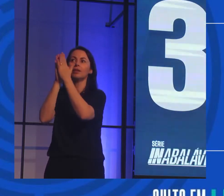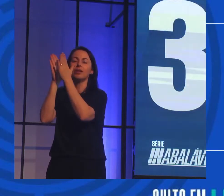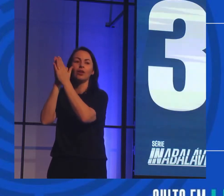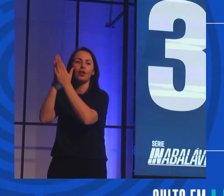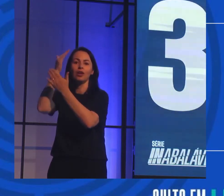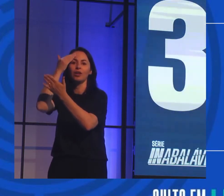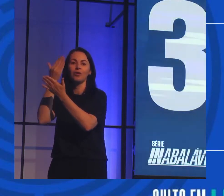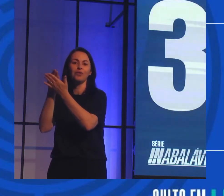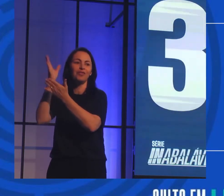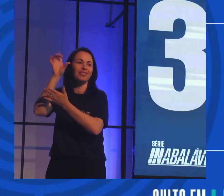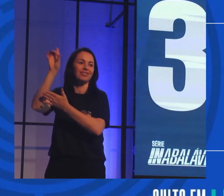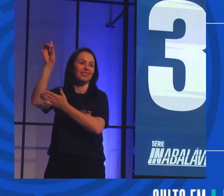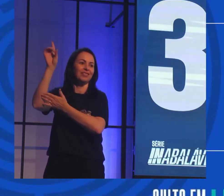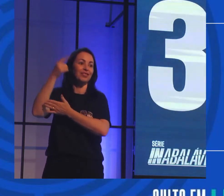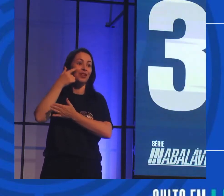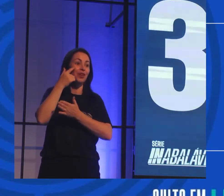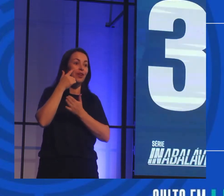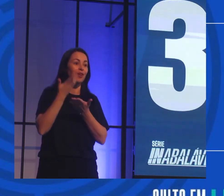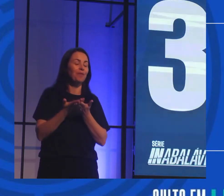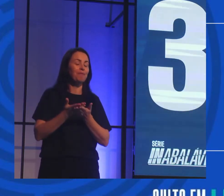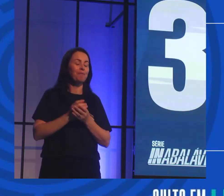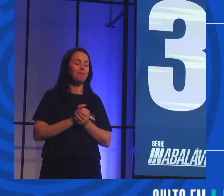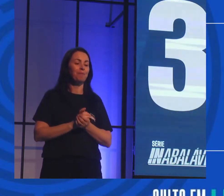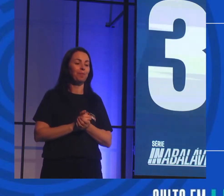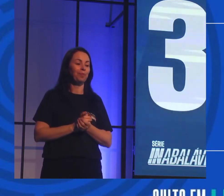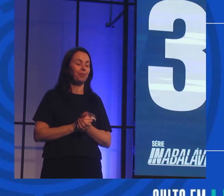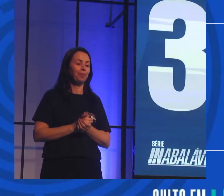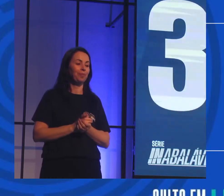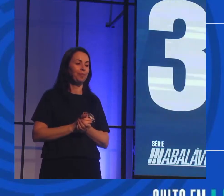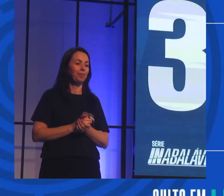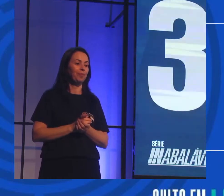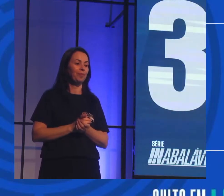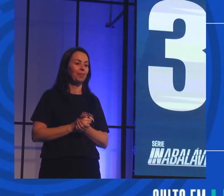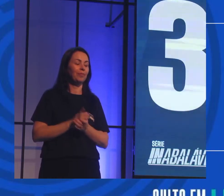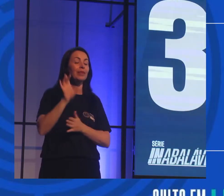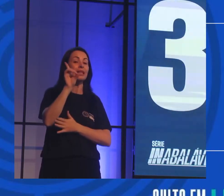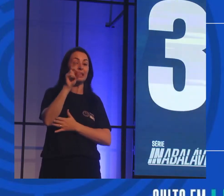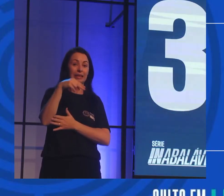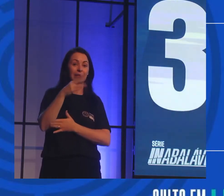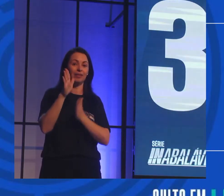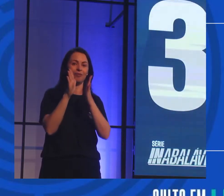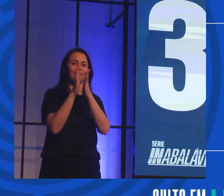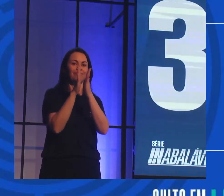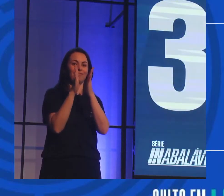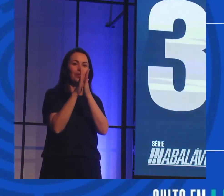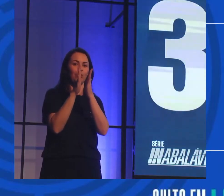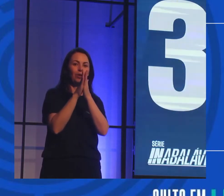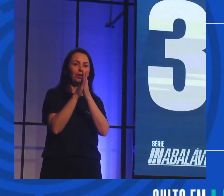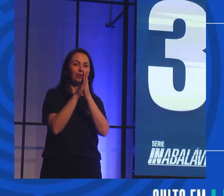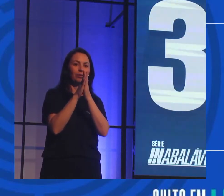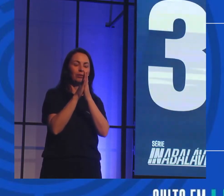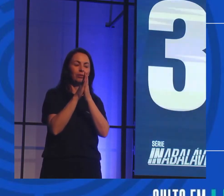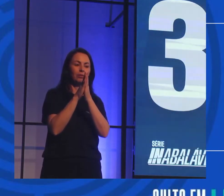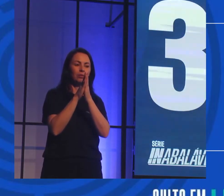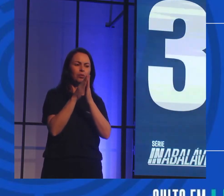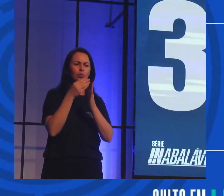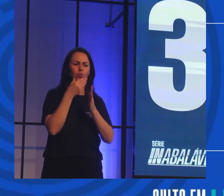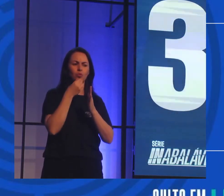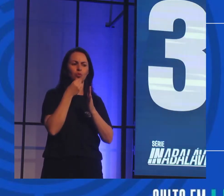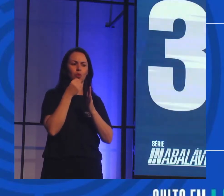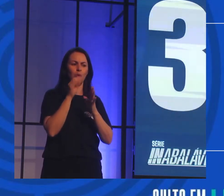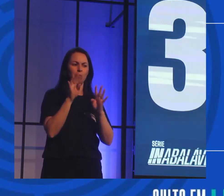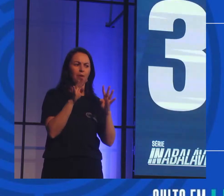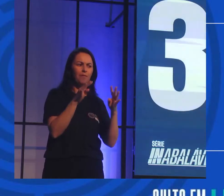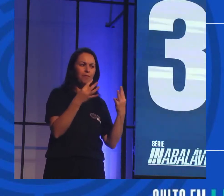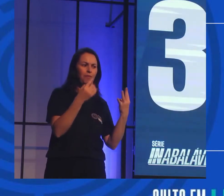Voltando ao contexto bíblico, Daniel ora, Aqueles homens veem Daniel orando, eles vão até o